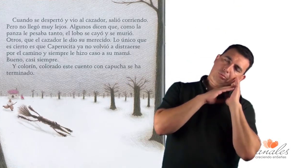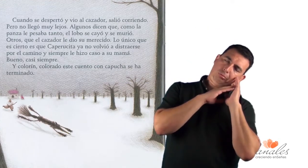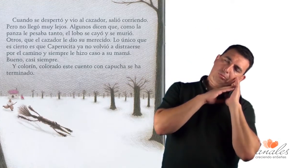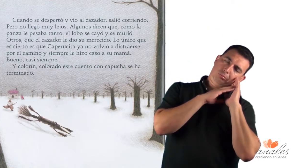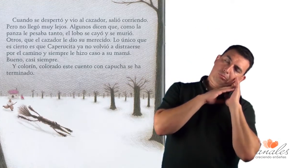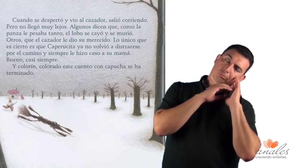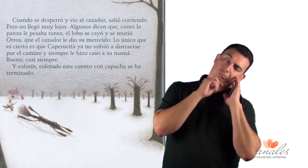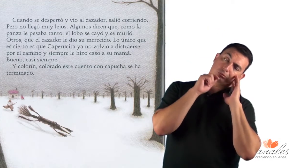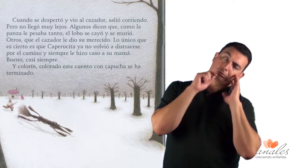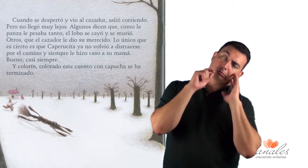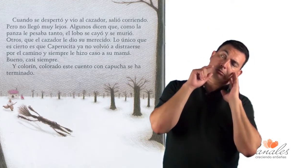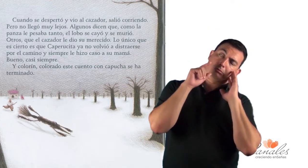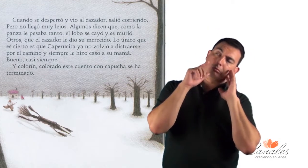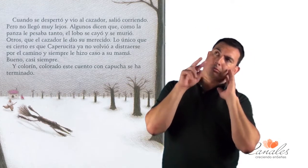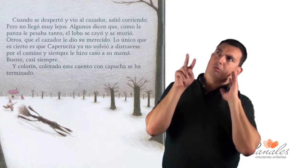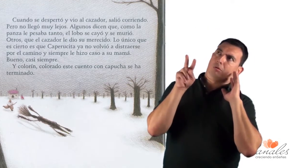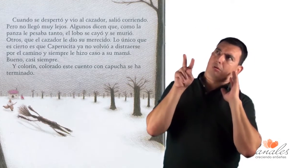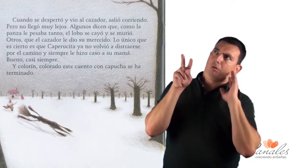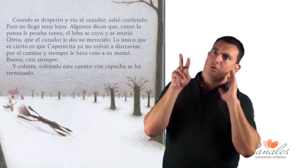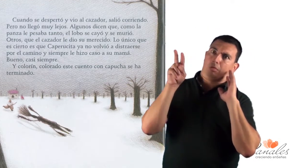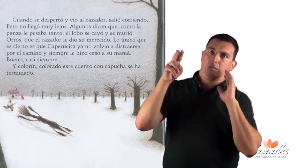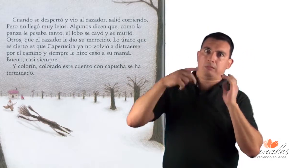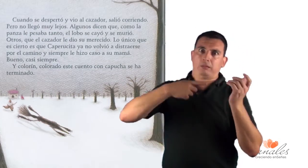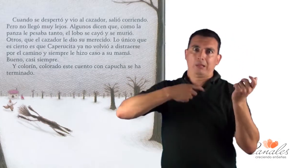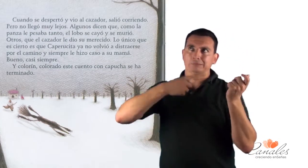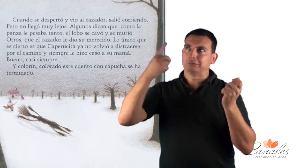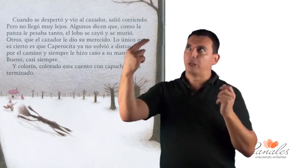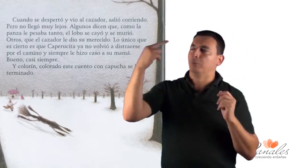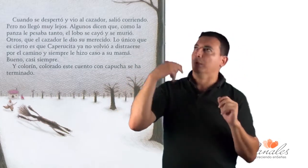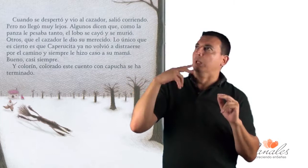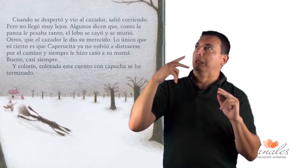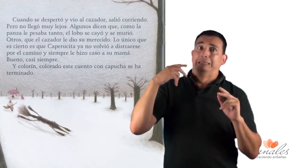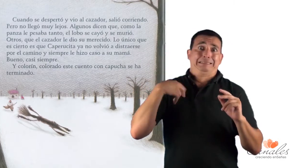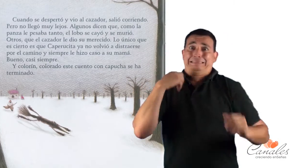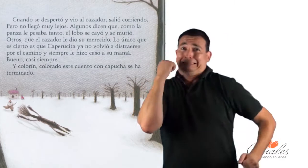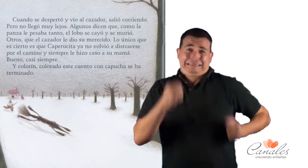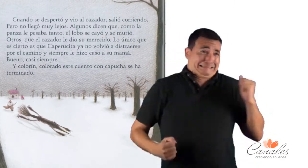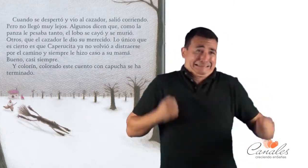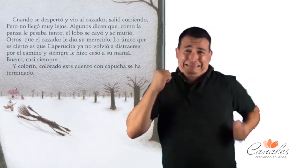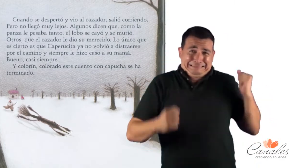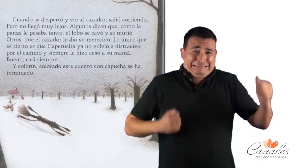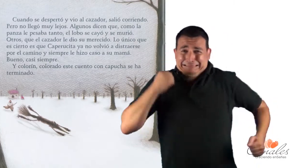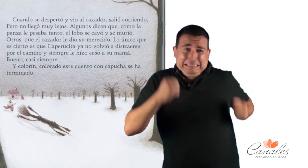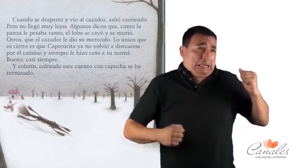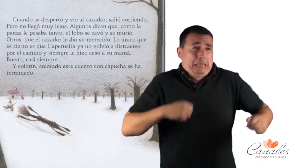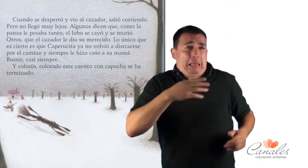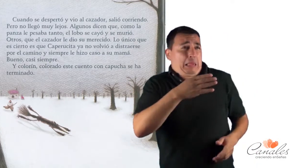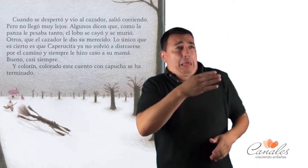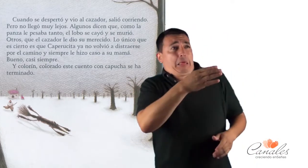Cuando se despertó y vio al cazador, salió corriendo, pero no llegó muy